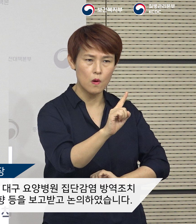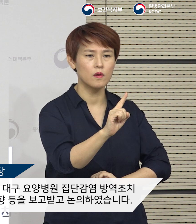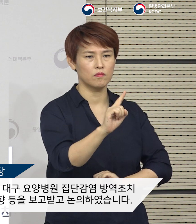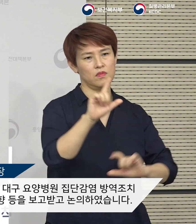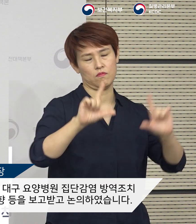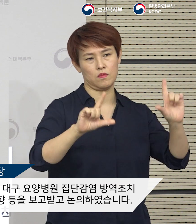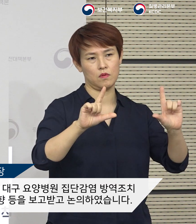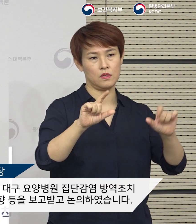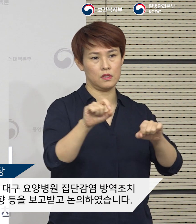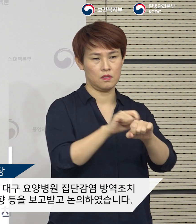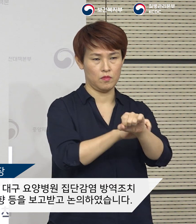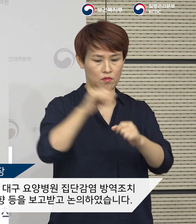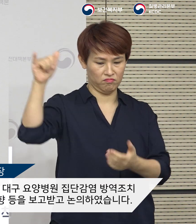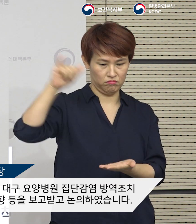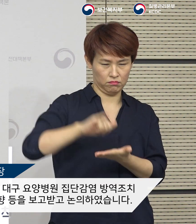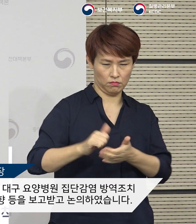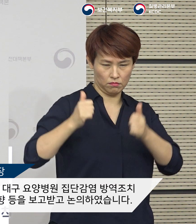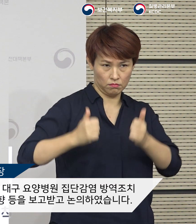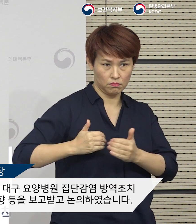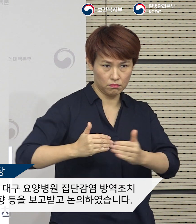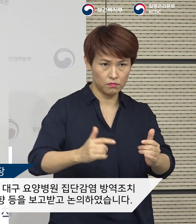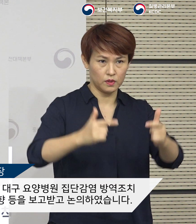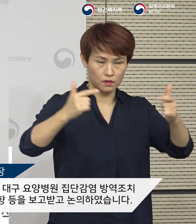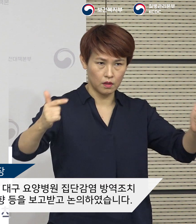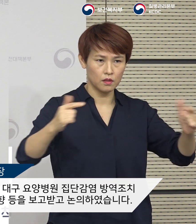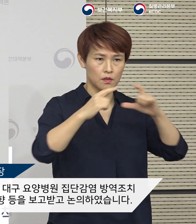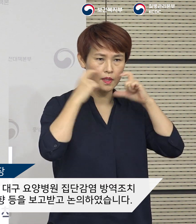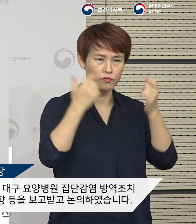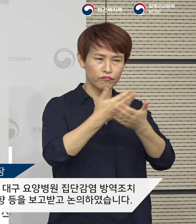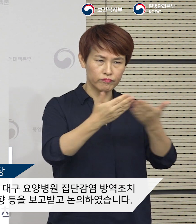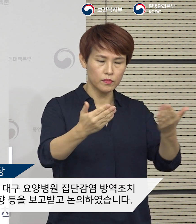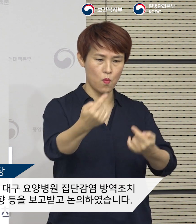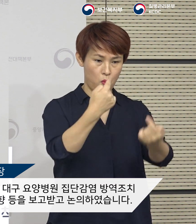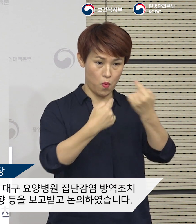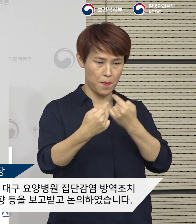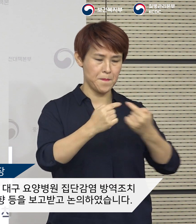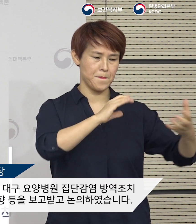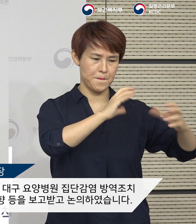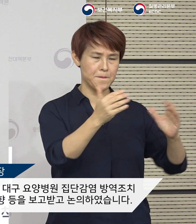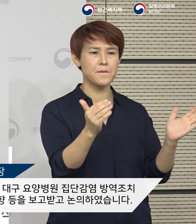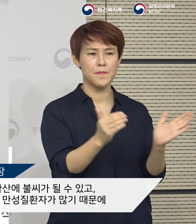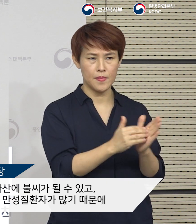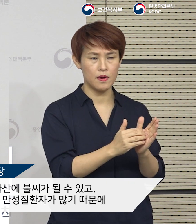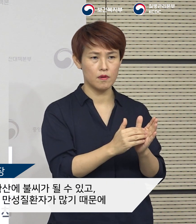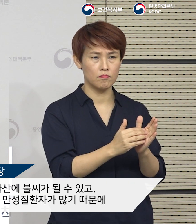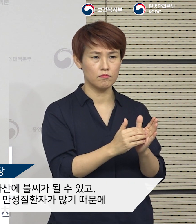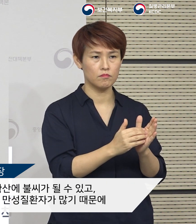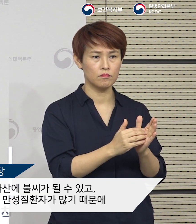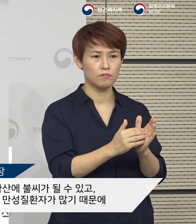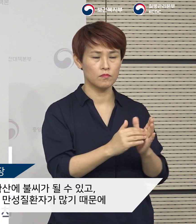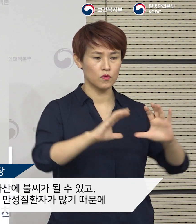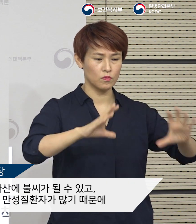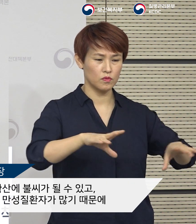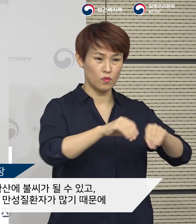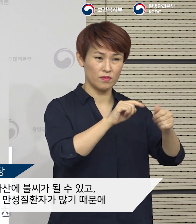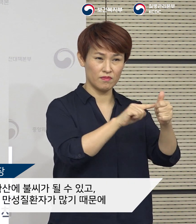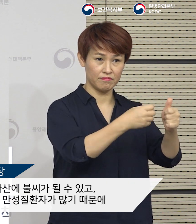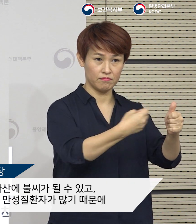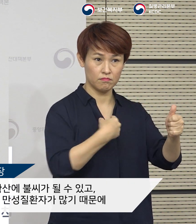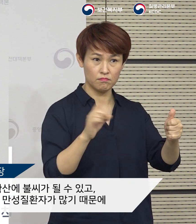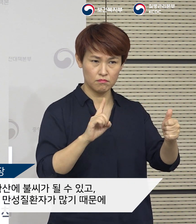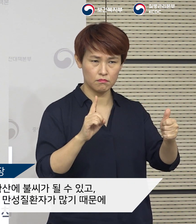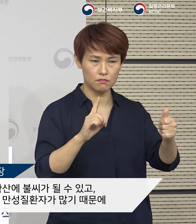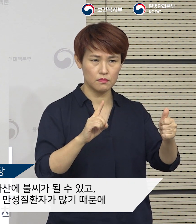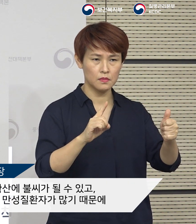절차 확대 시행, 마스크 수급 동향 등을 보고받고 논의하였습니다. 정세균 총리는